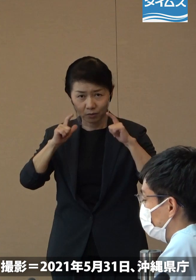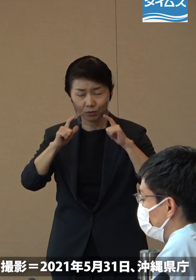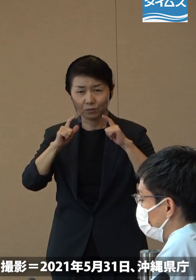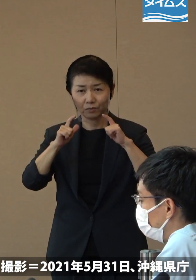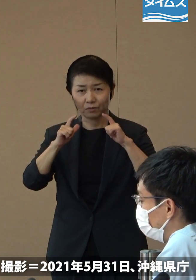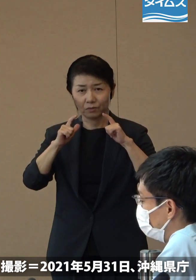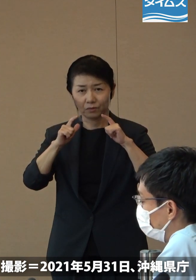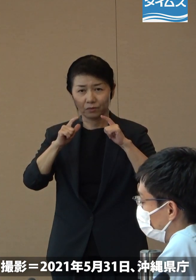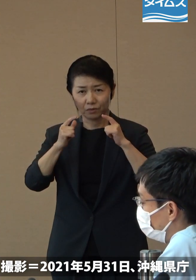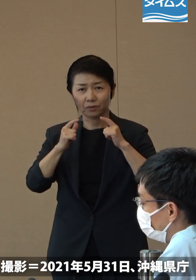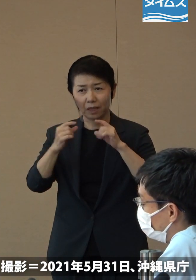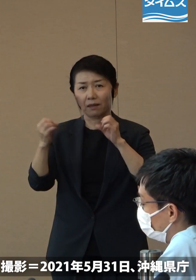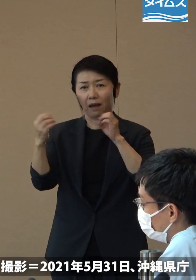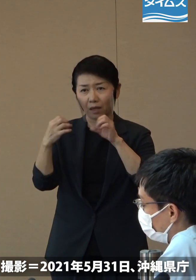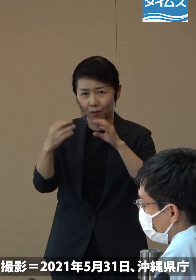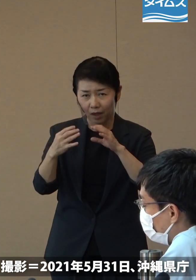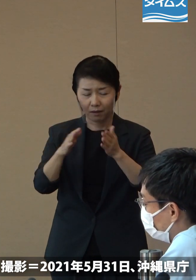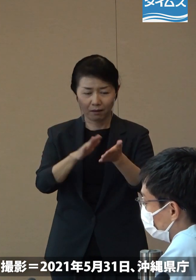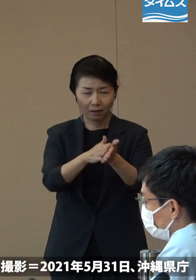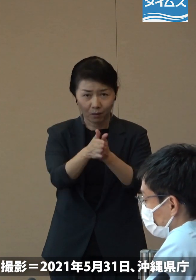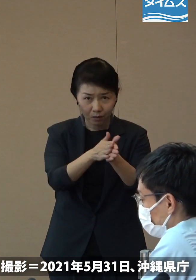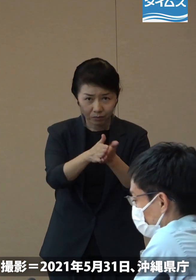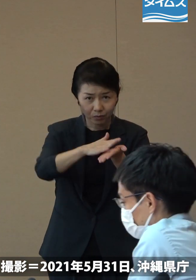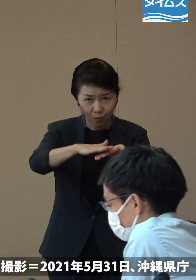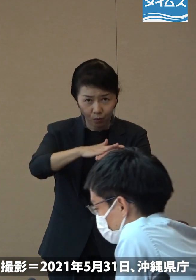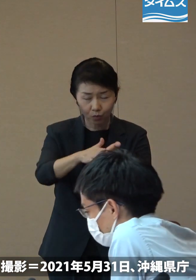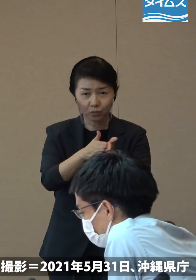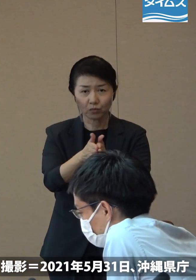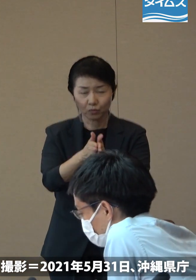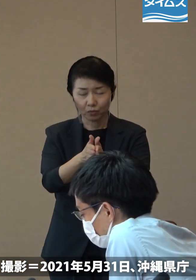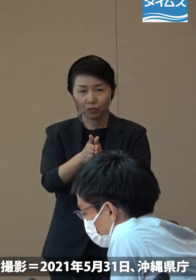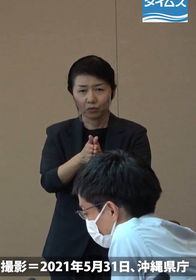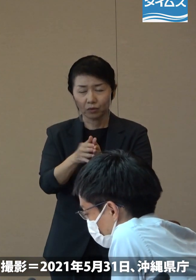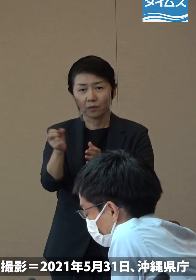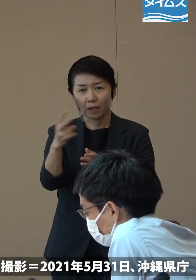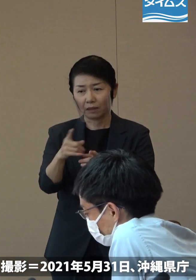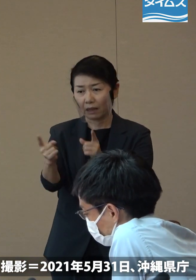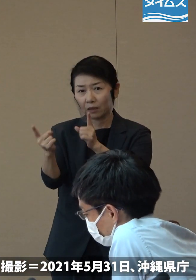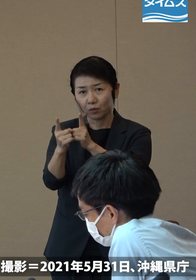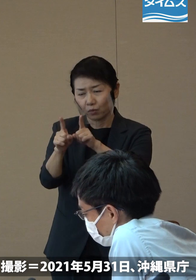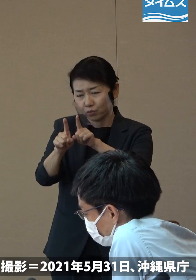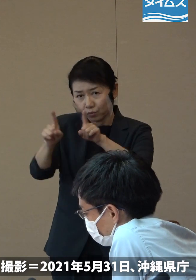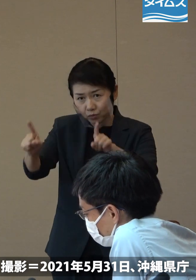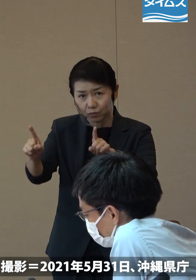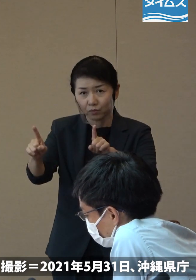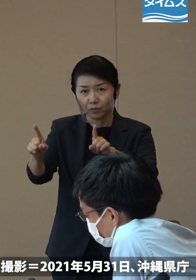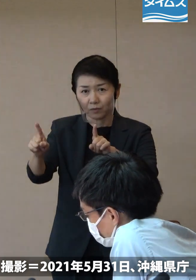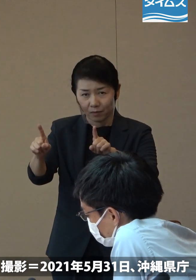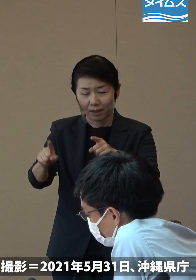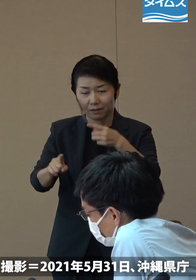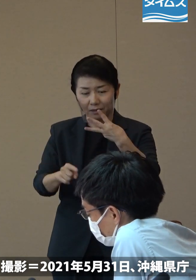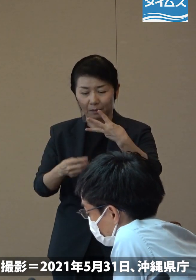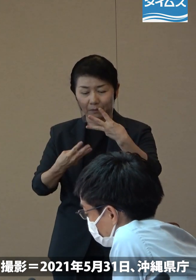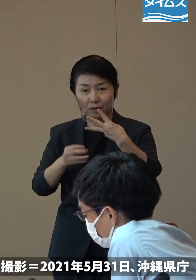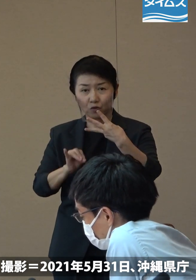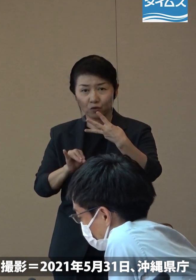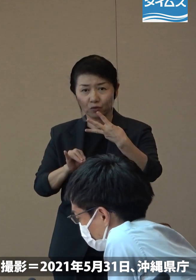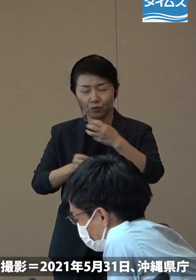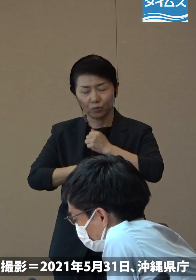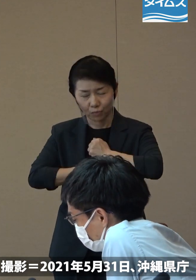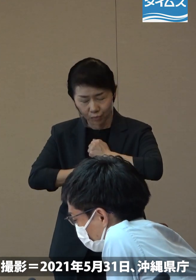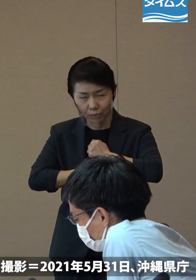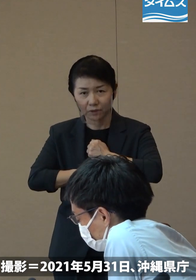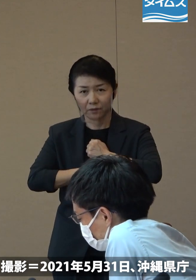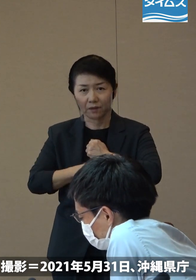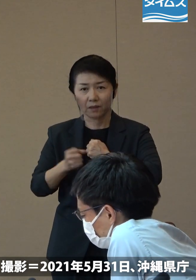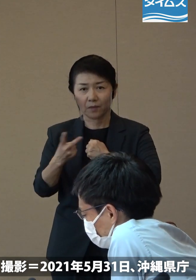する、手指の消毒をする、人と人との空間距離を空ける、3密を避ける、家